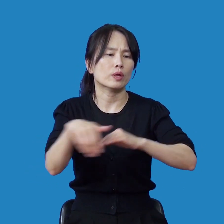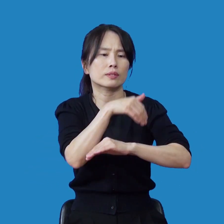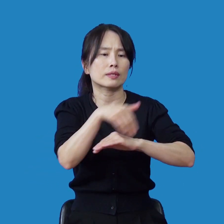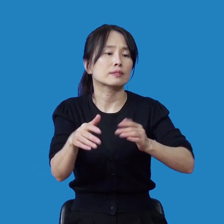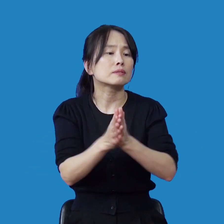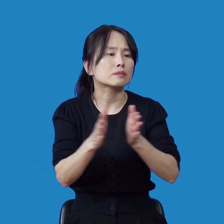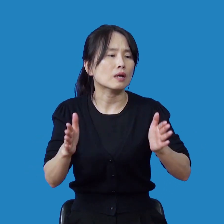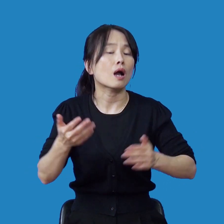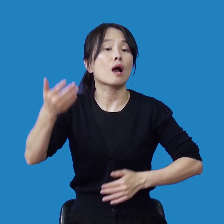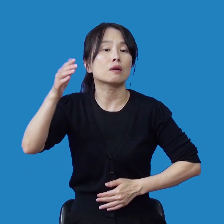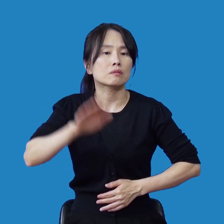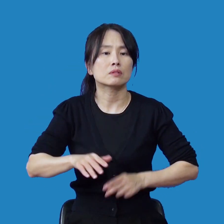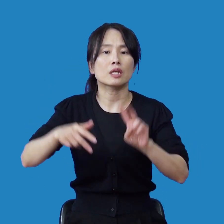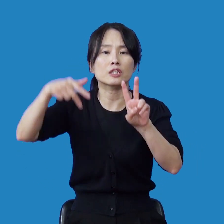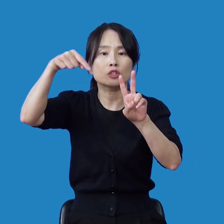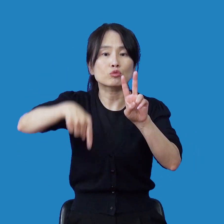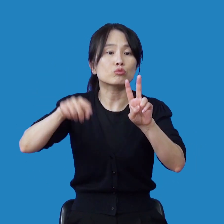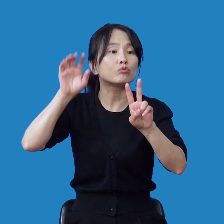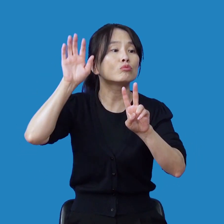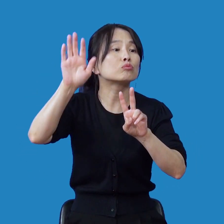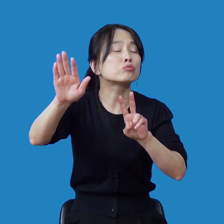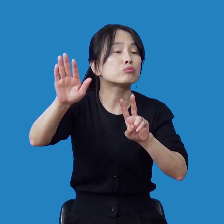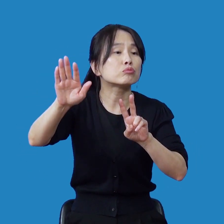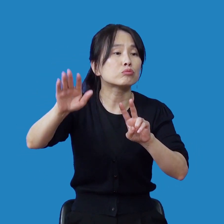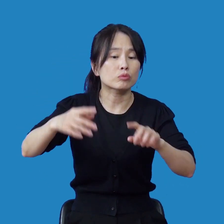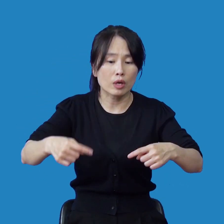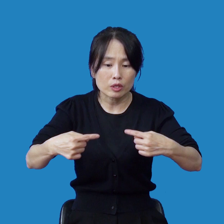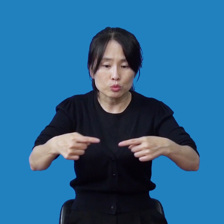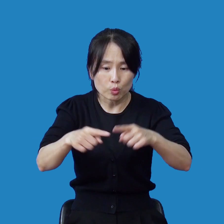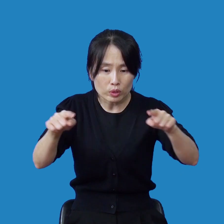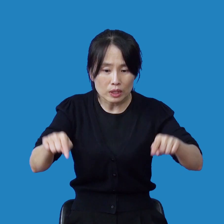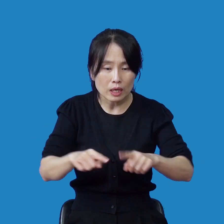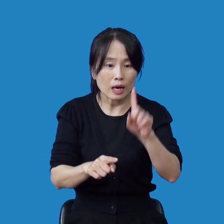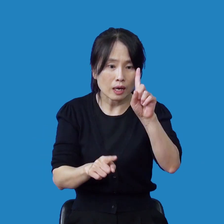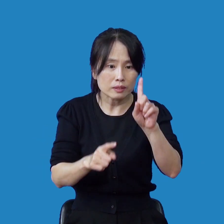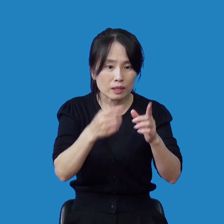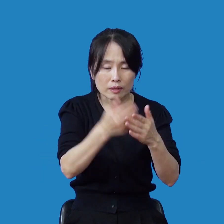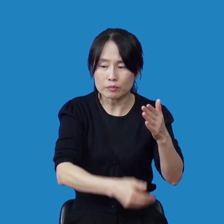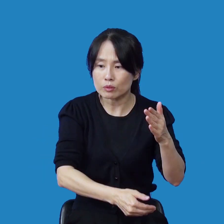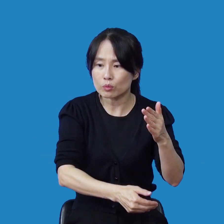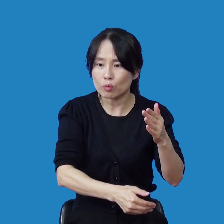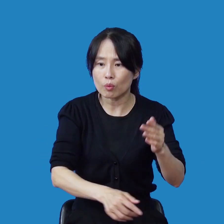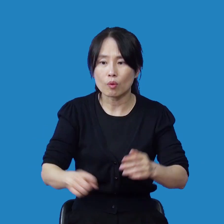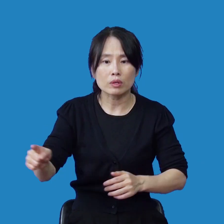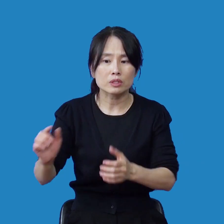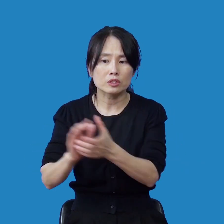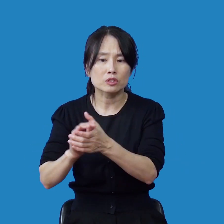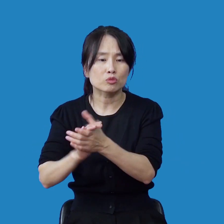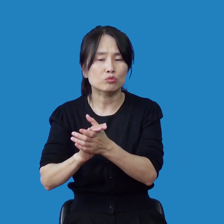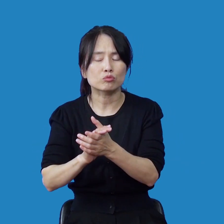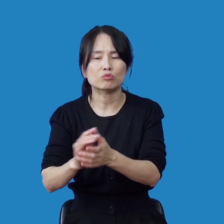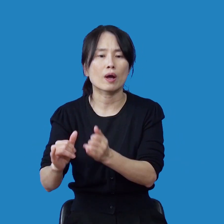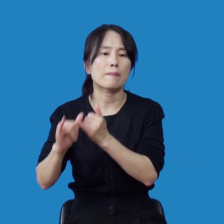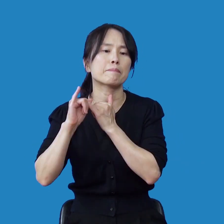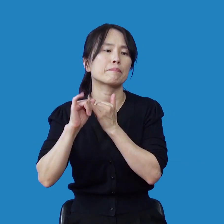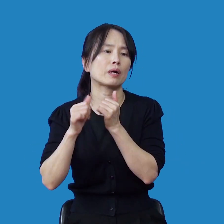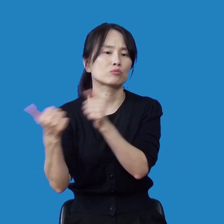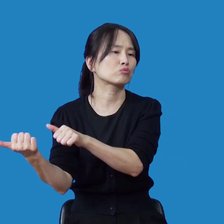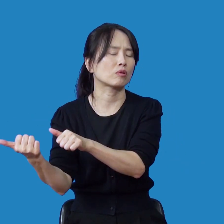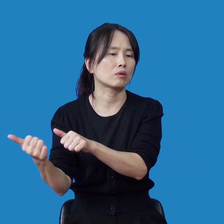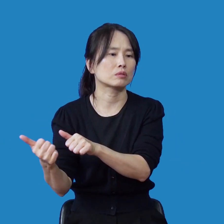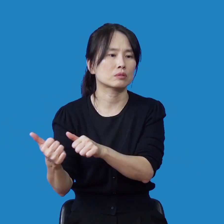그런데 2주 후에 쪽지 하나를 남기고 스스로 목숨을 끊었습니다. 그 쪽지에는 이렇게 적혀